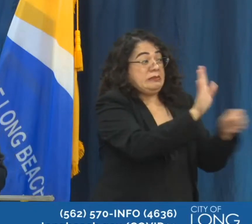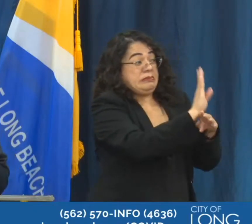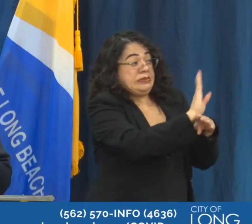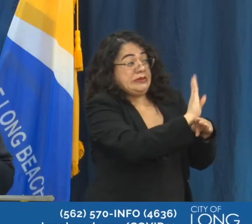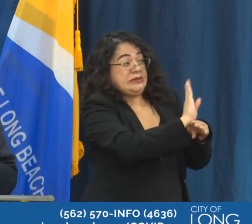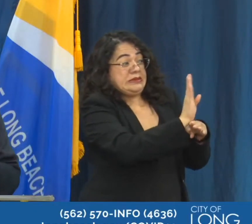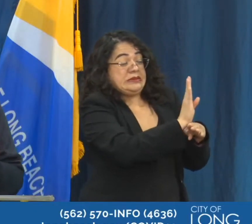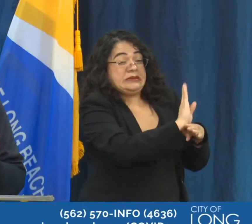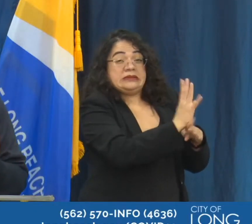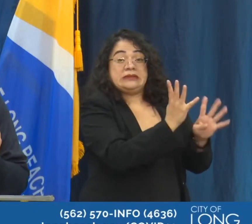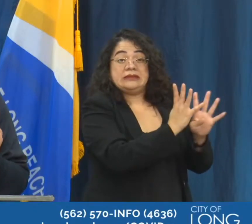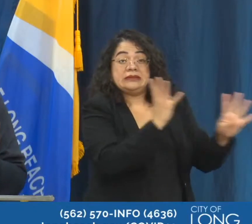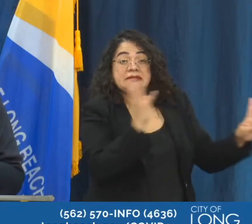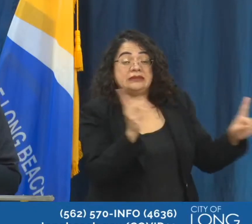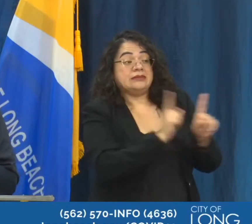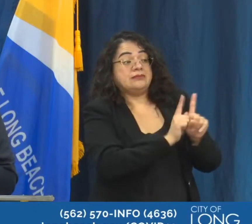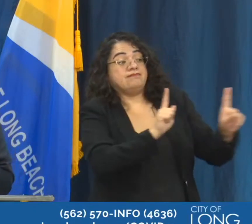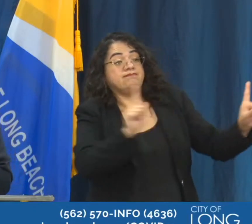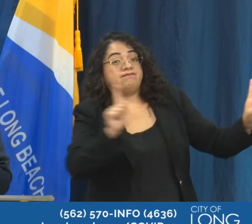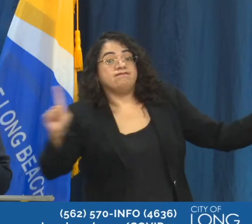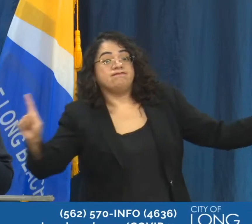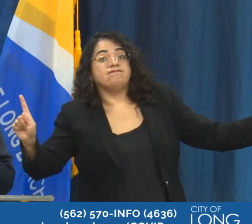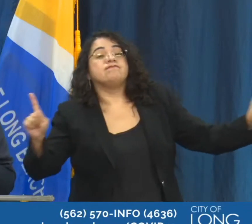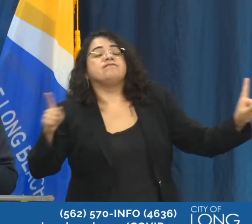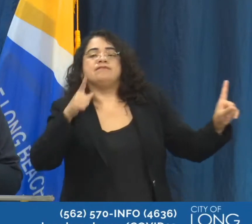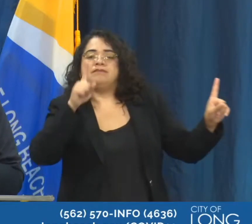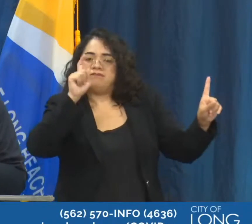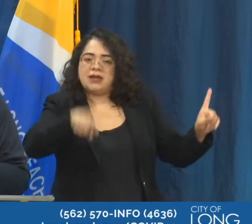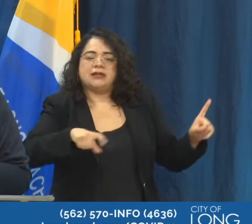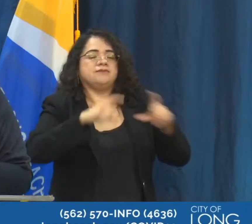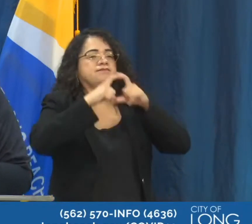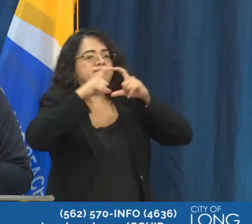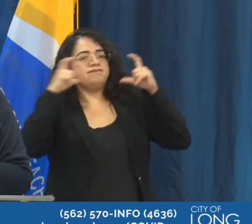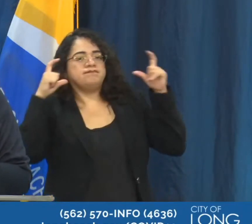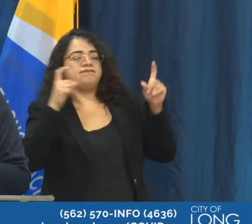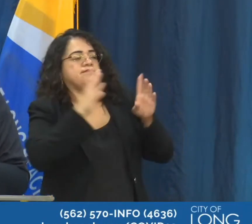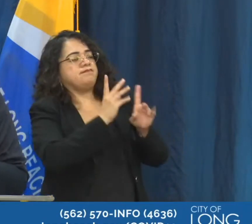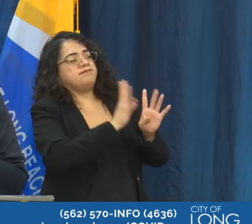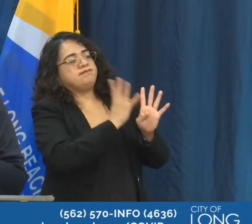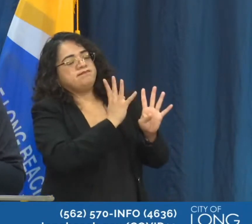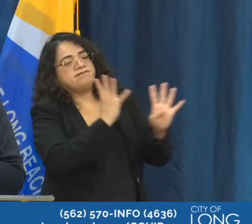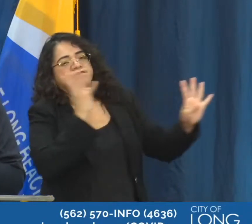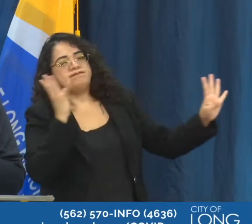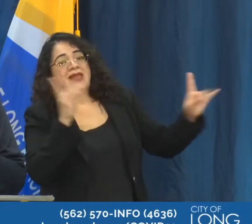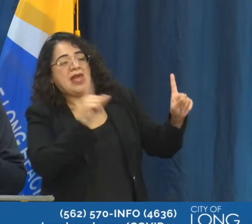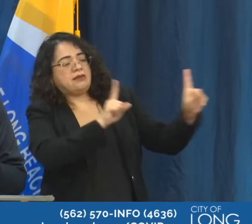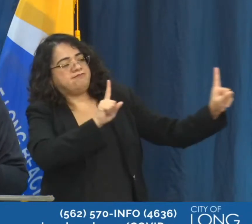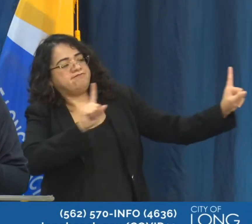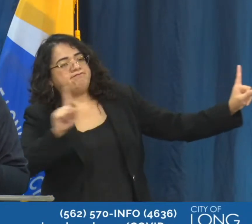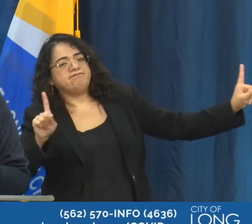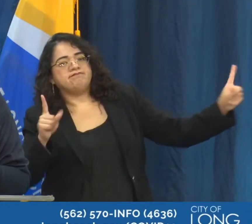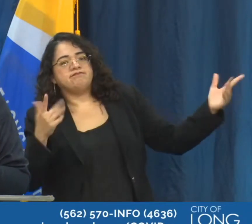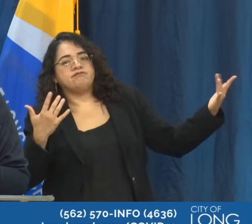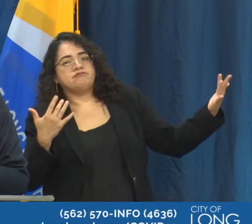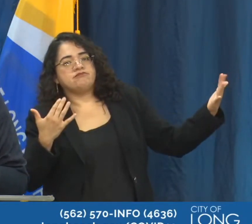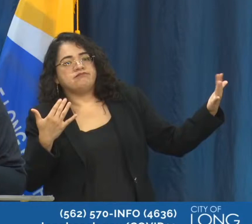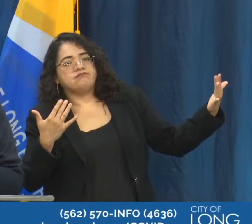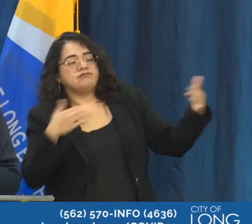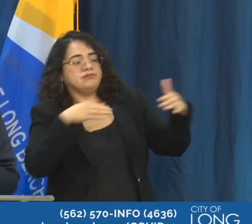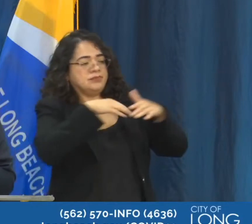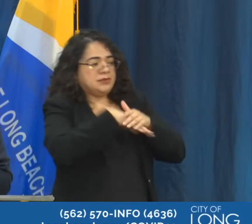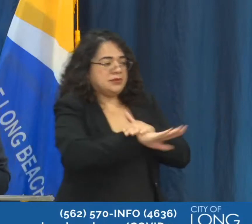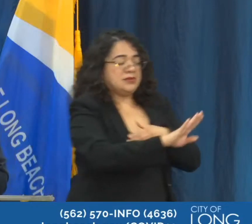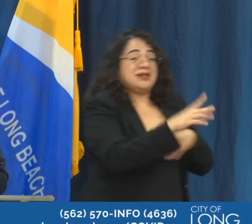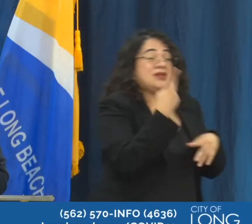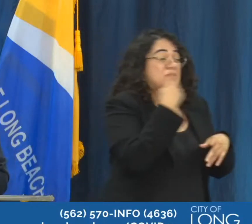que no dejan entrar están haciendo la línea fuera todavía tienen que usar su cobertura para la cara fuera y también cuando entran al negocio